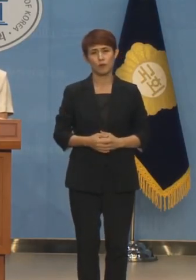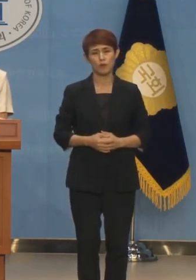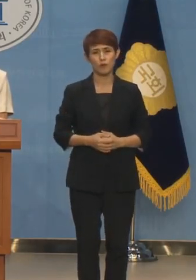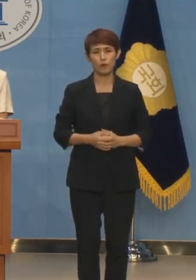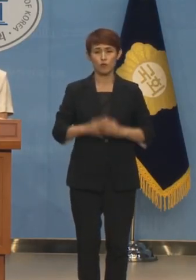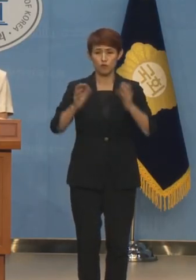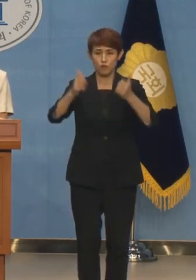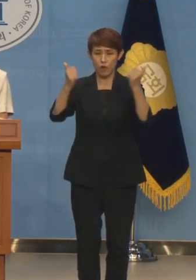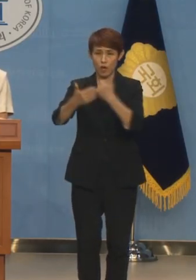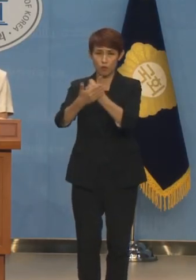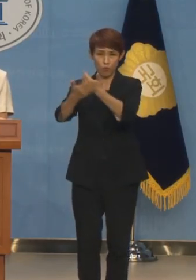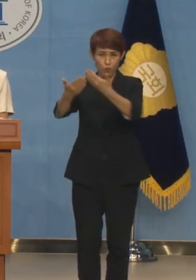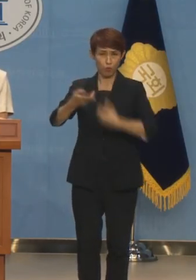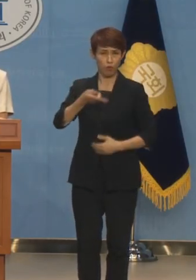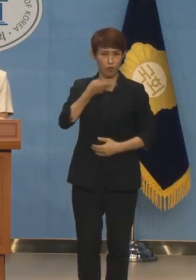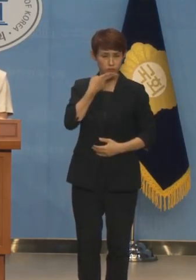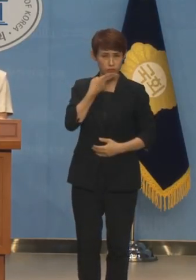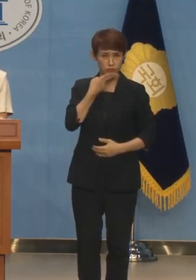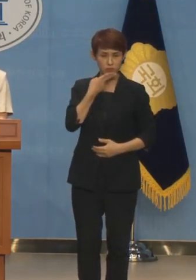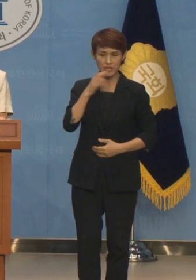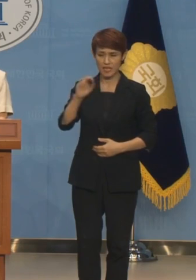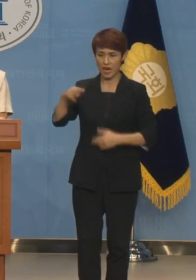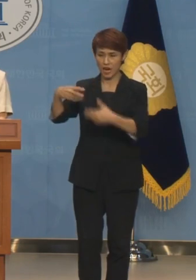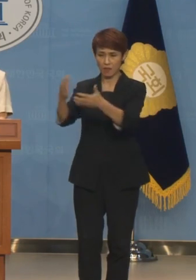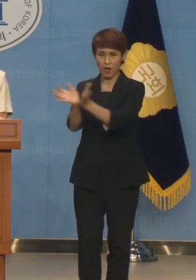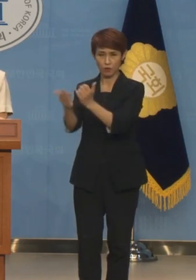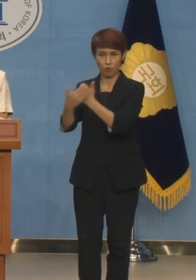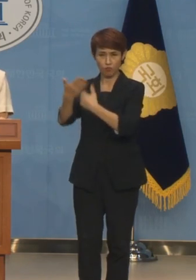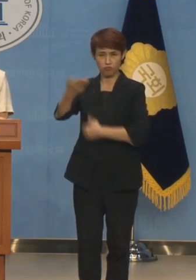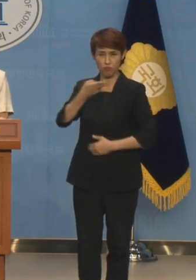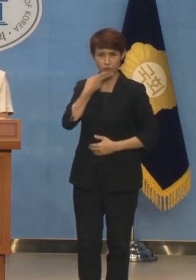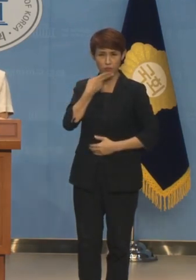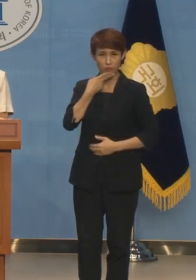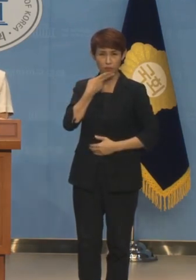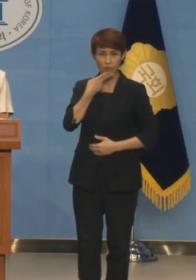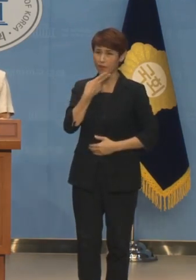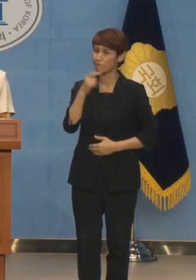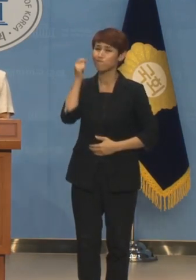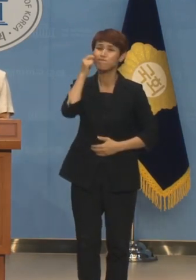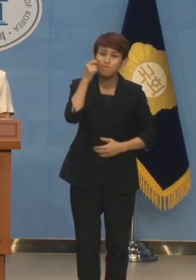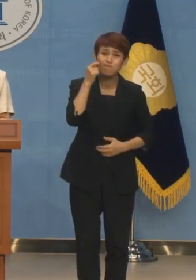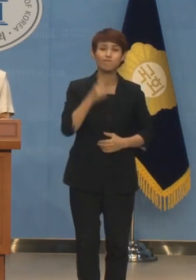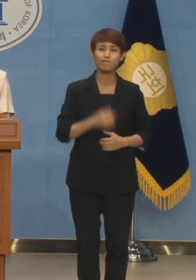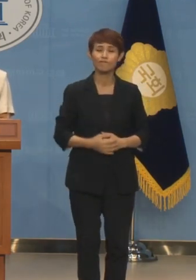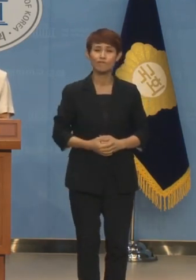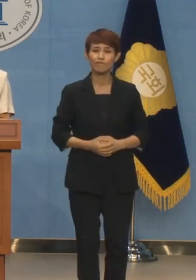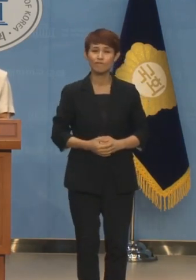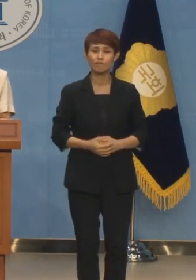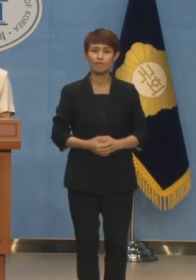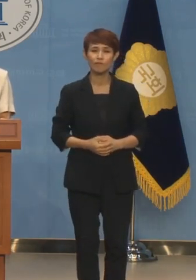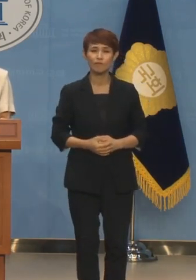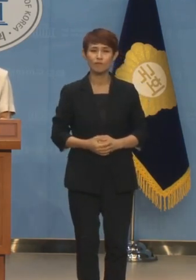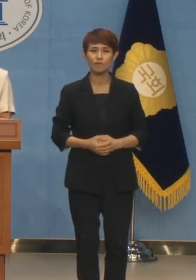국회의 협조 없이, 야당의 도움 없이는 할 수 있는 게 별로 없습니다.